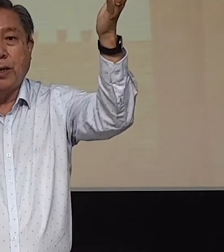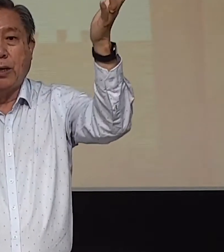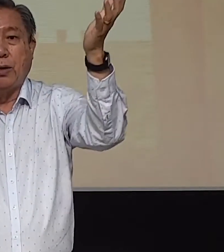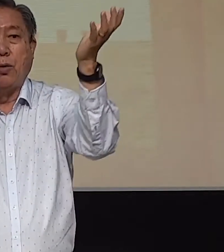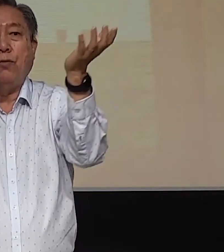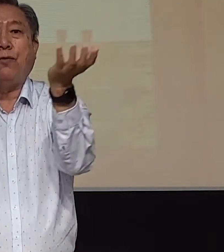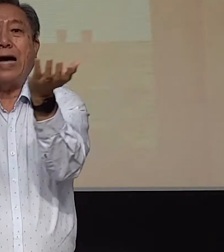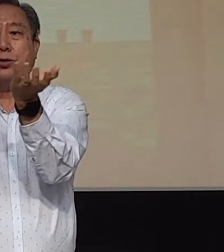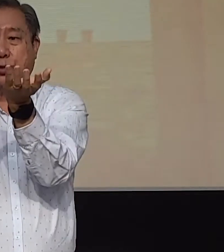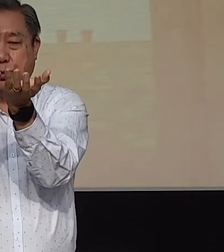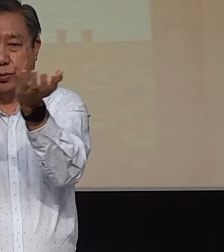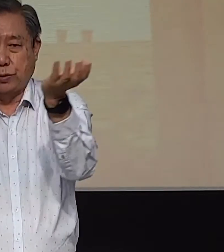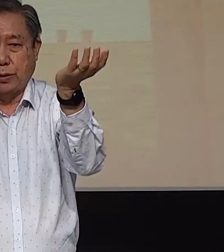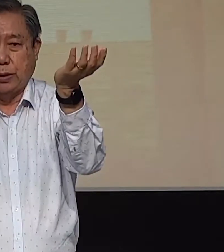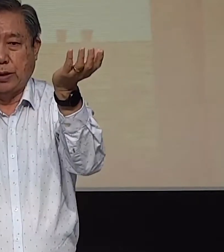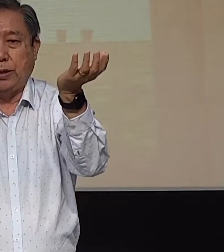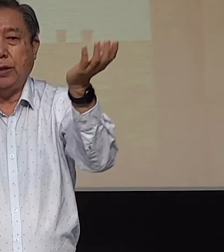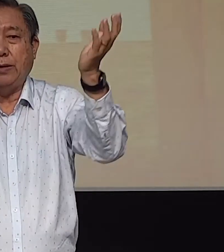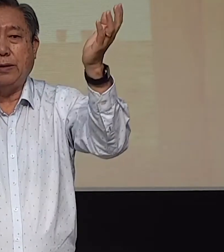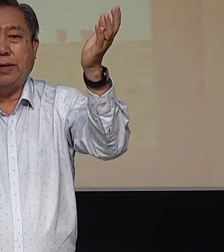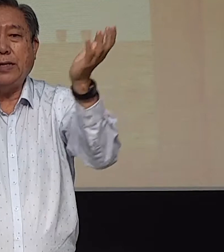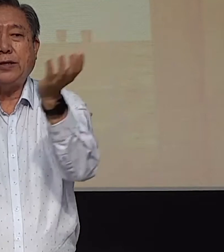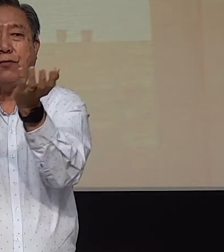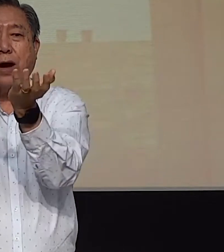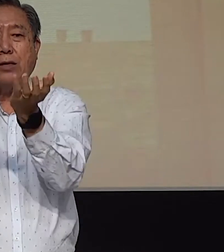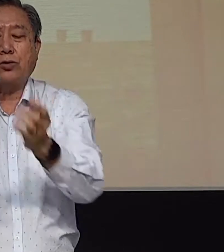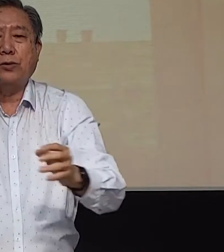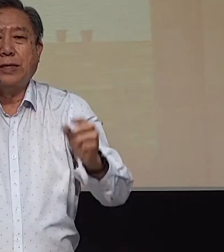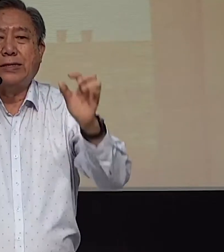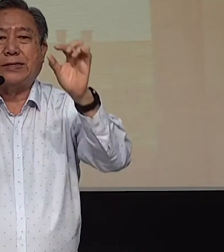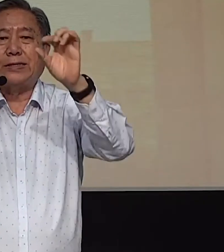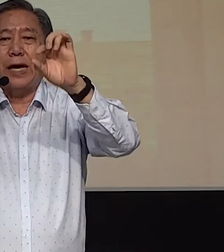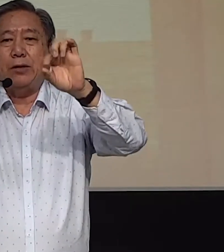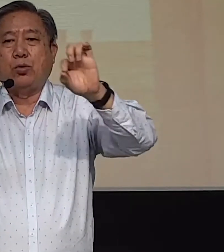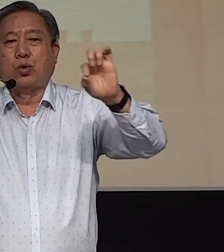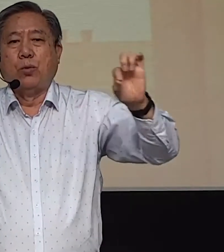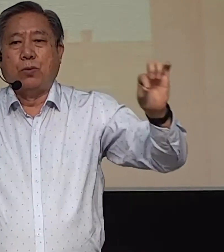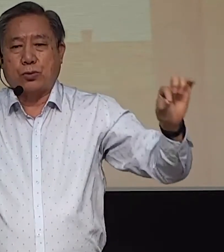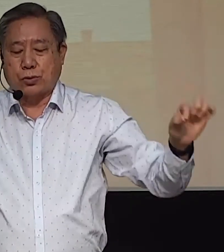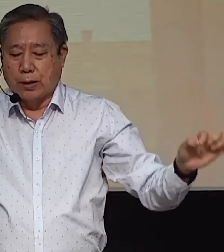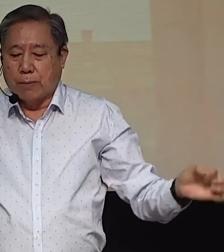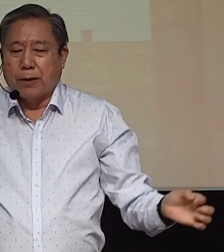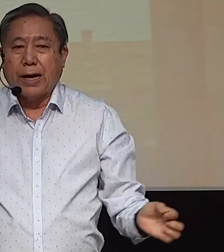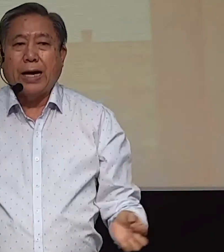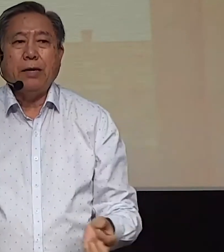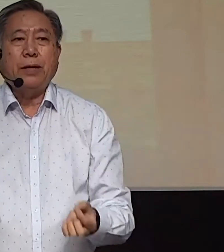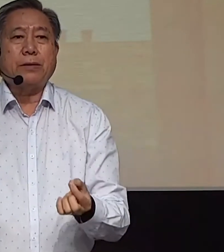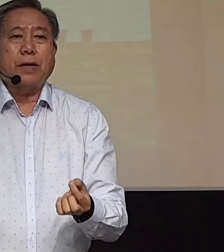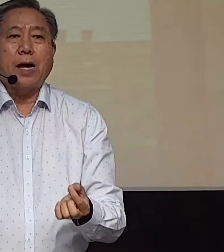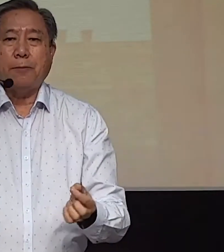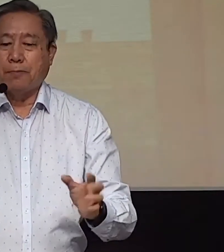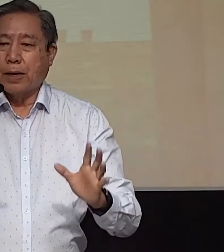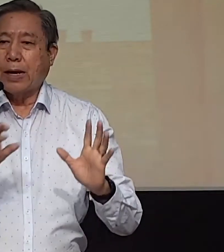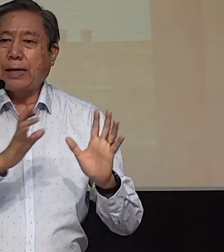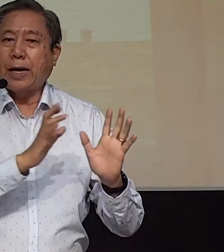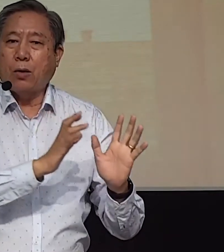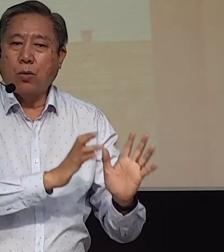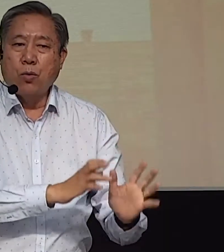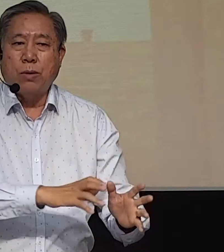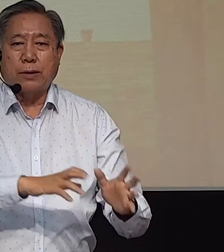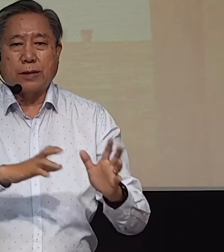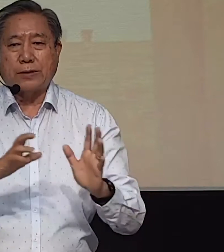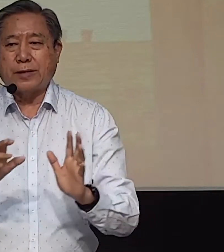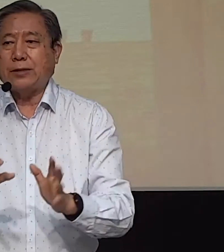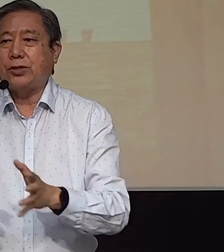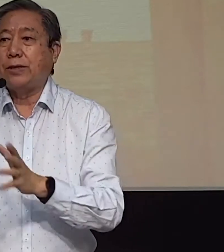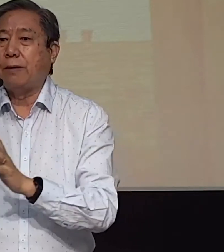sobre um vaso. E desse vaso saem tubos para alimentar cada